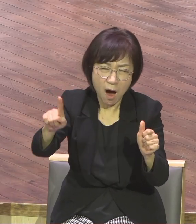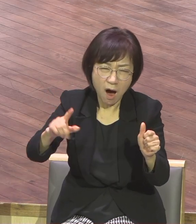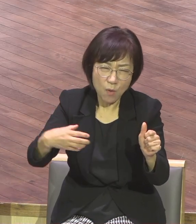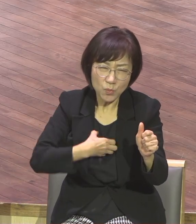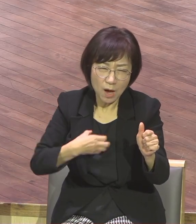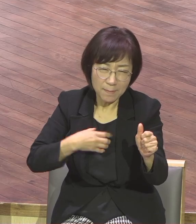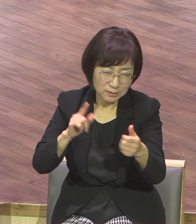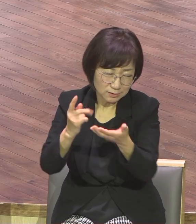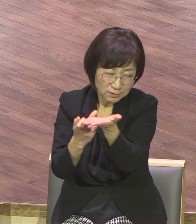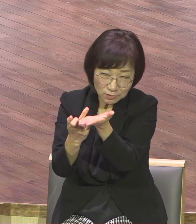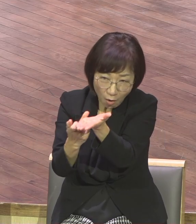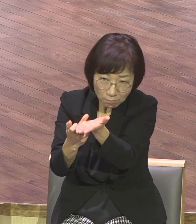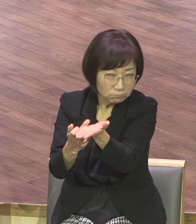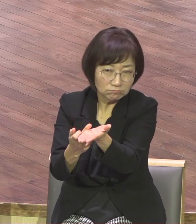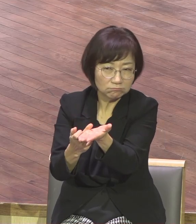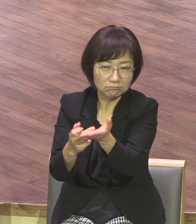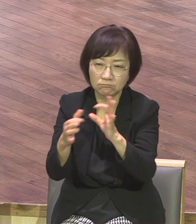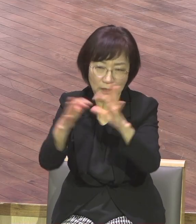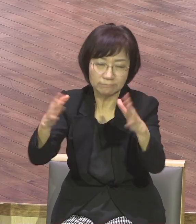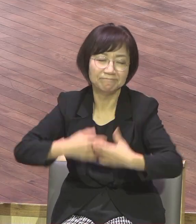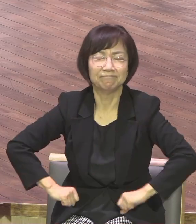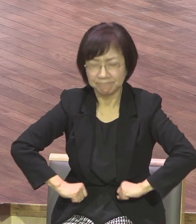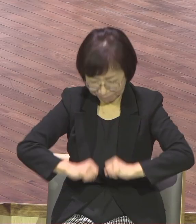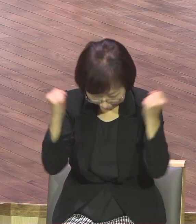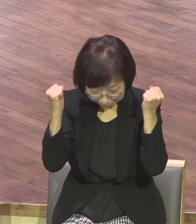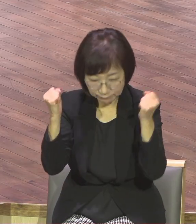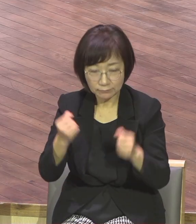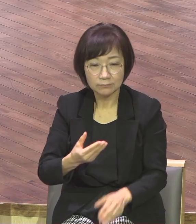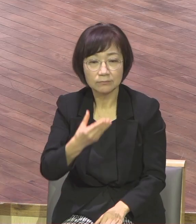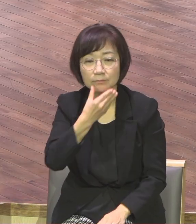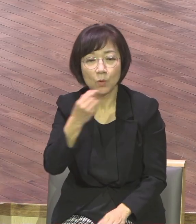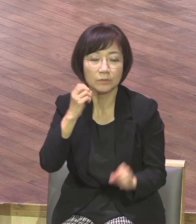복음을 위해서 생명 건 헌신한 사람이다.